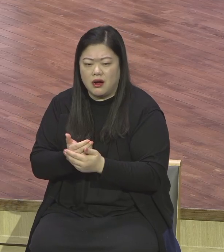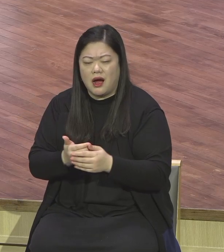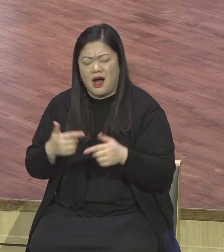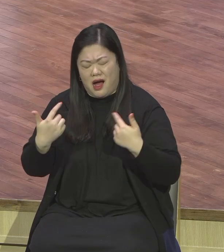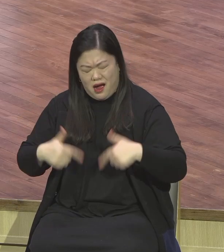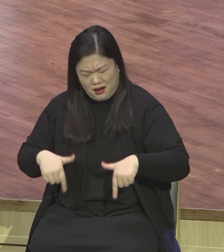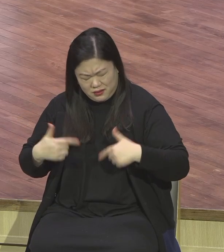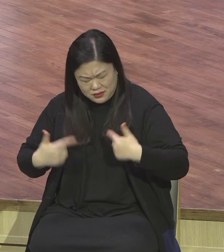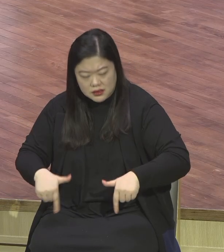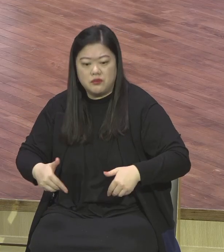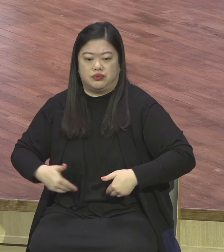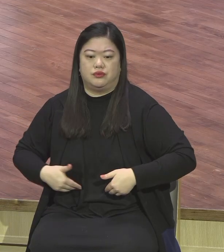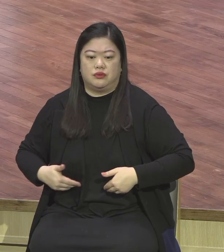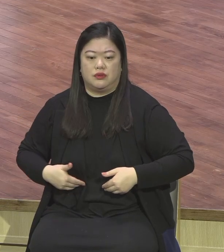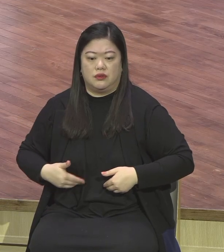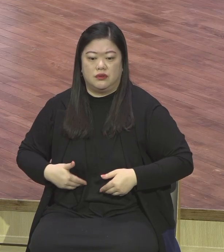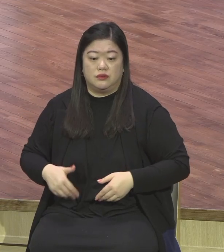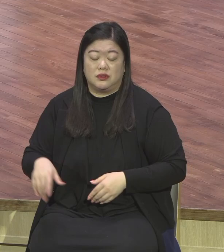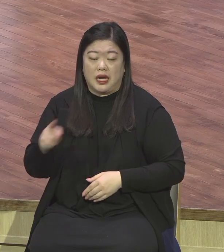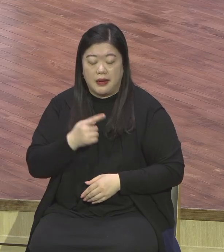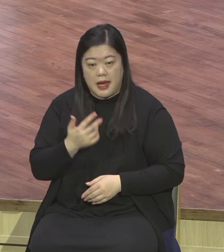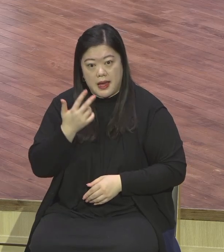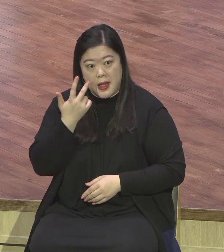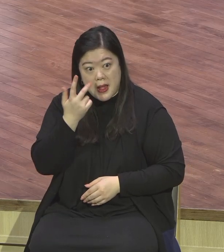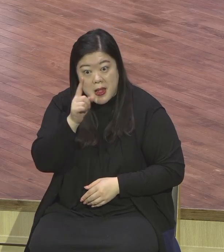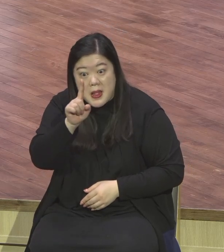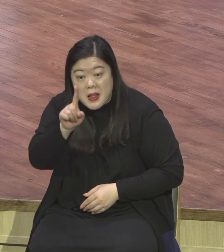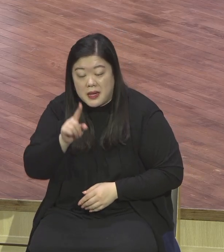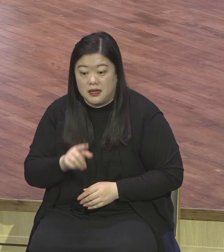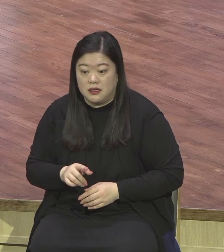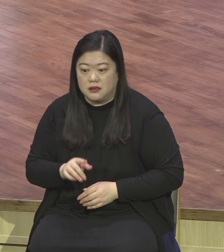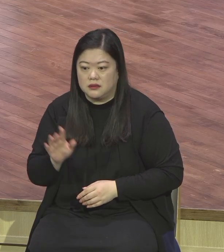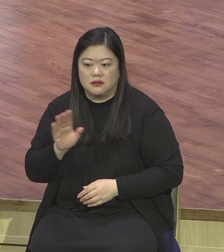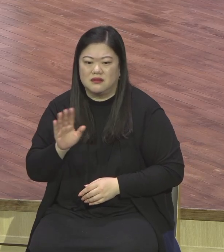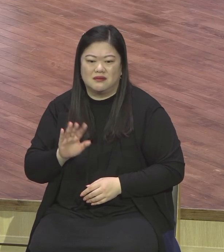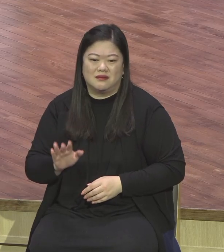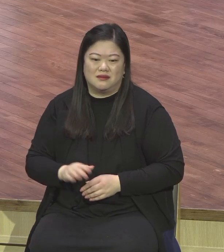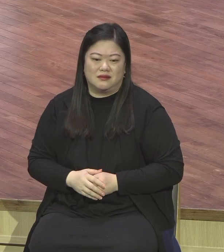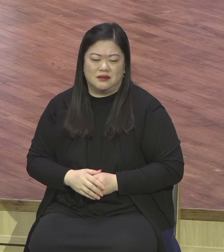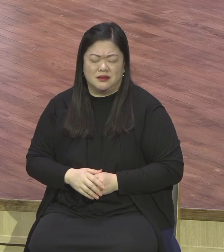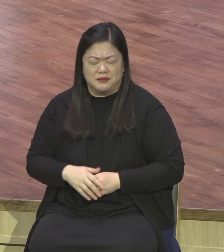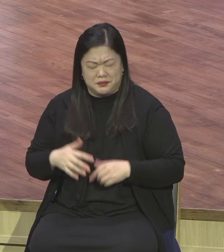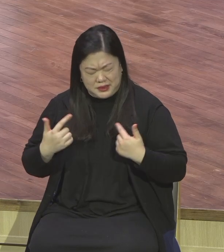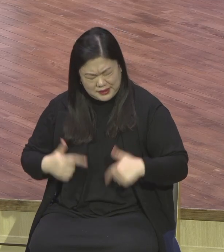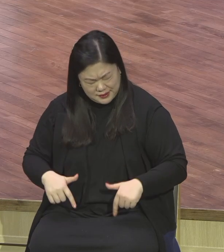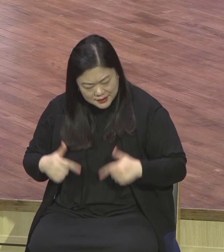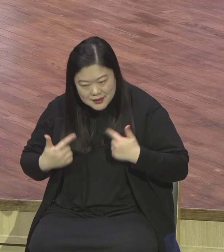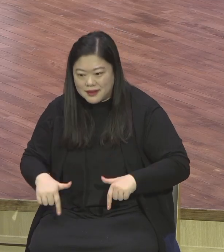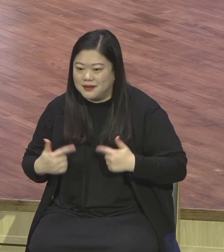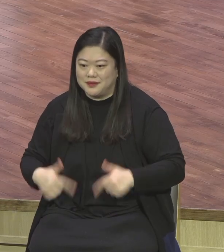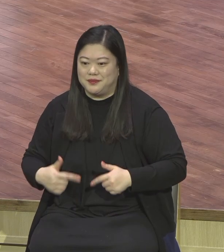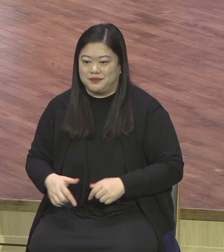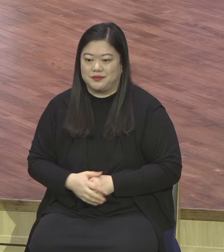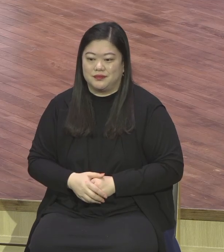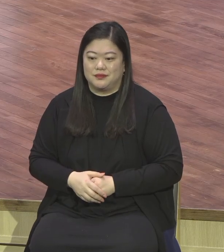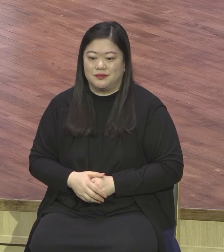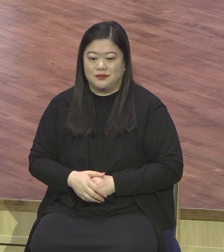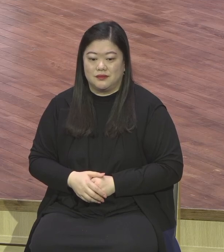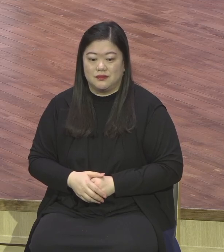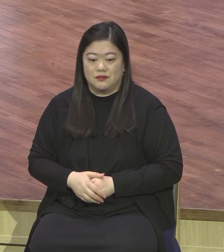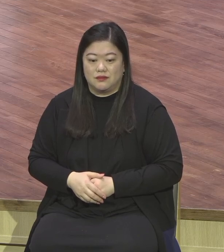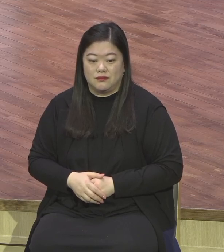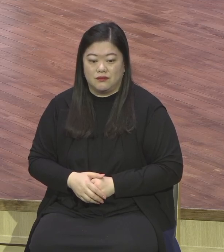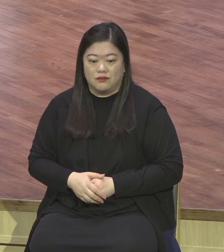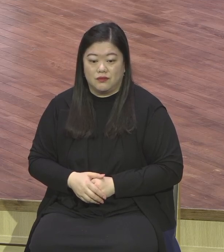예배되길 바랍니다 흘러 넘치는 예배 다른 걸 신경 쓰면 안 돼요 하나님 앞에 예배를 나왔다고